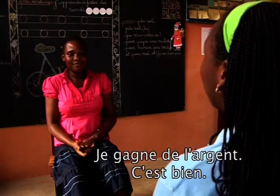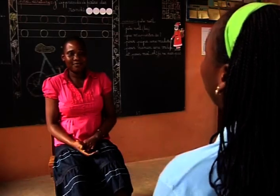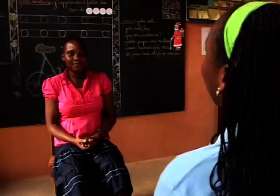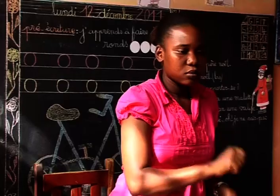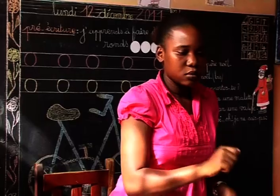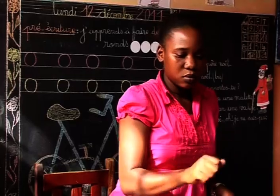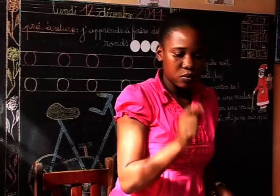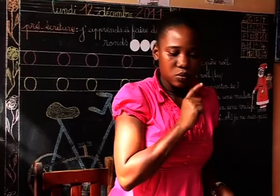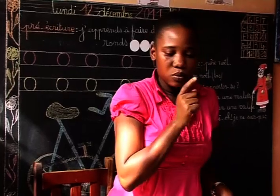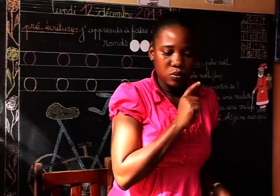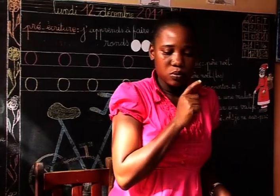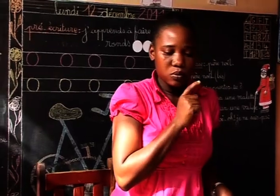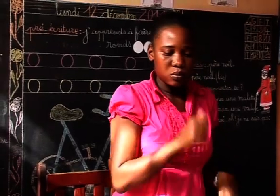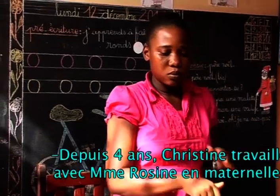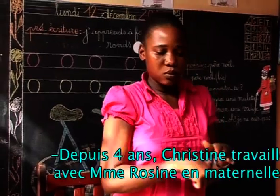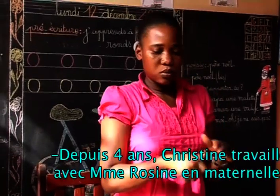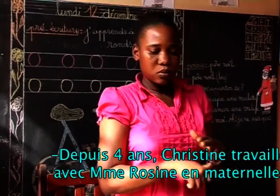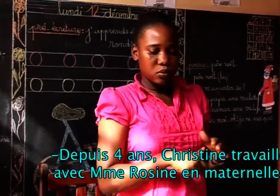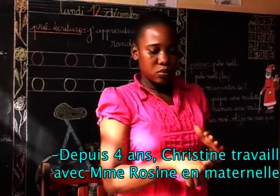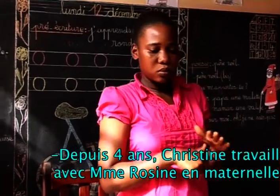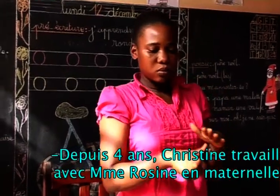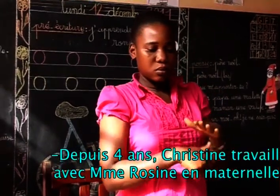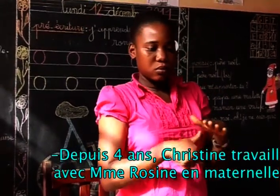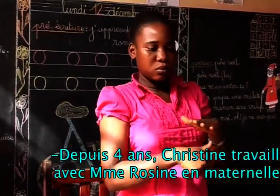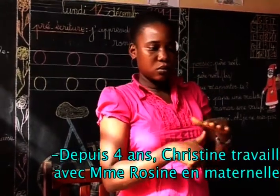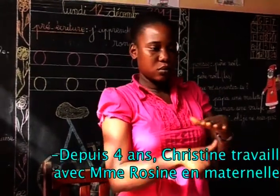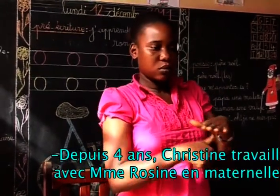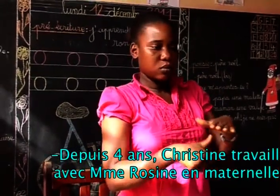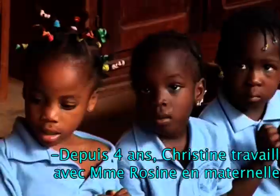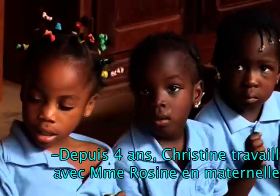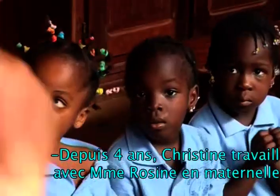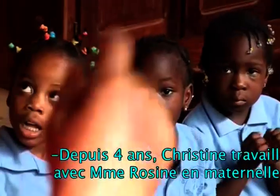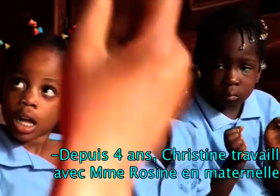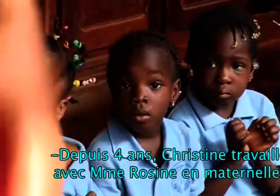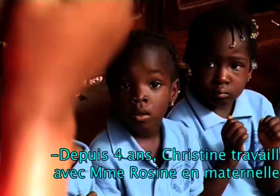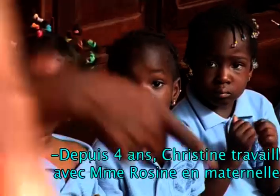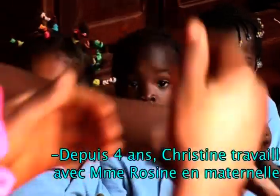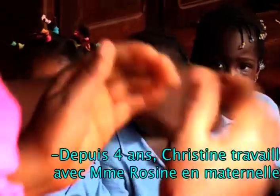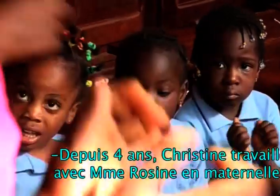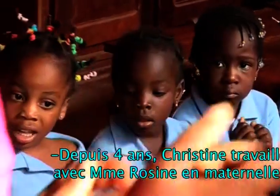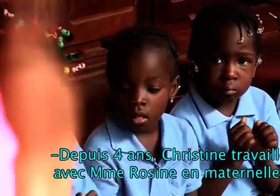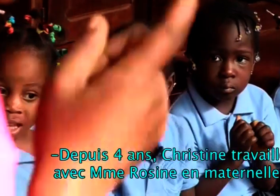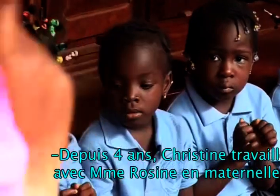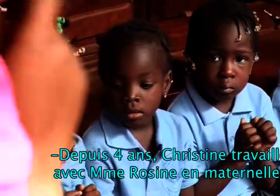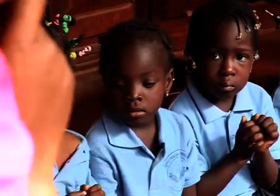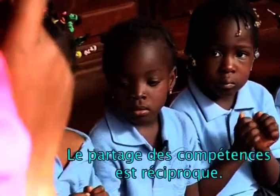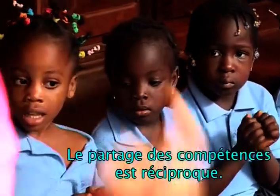bien. Depuis 4 ans, Christine travaille en binôme avec Madame Rosine en maternelle et